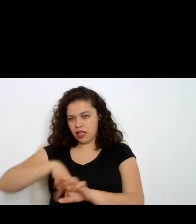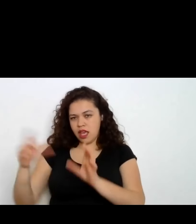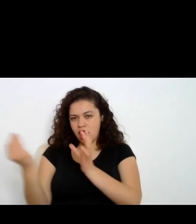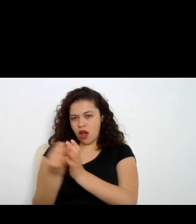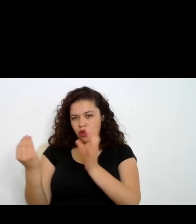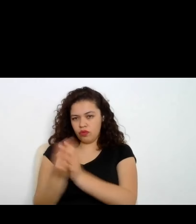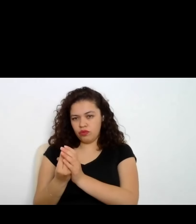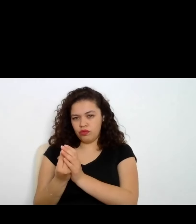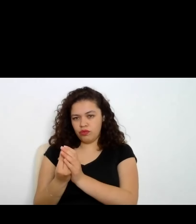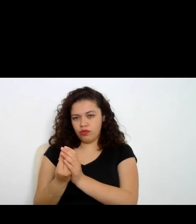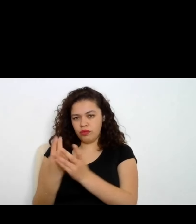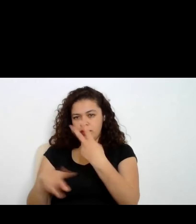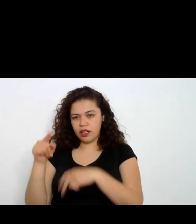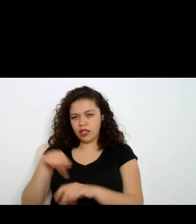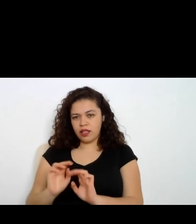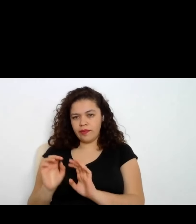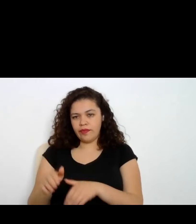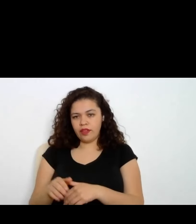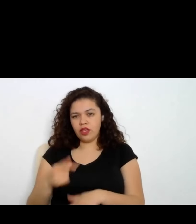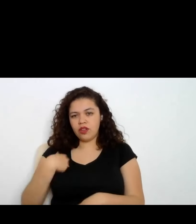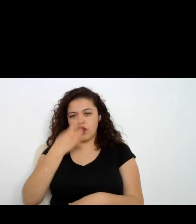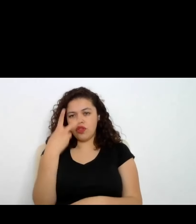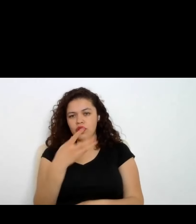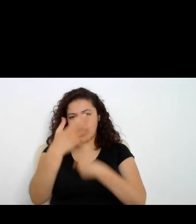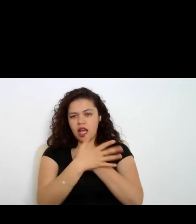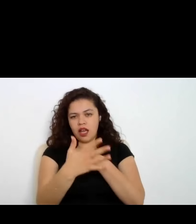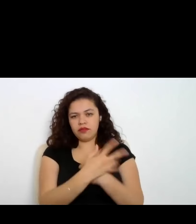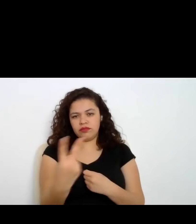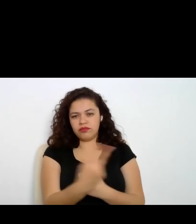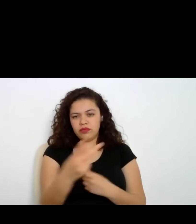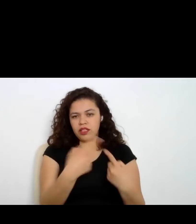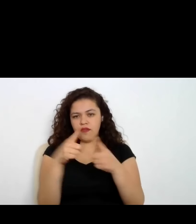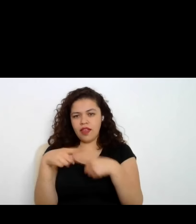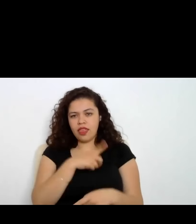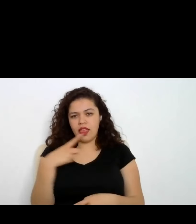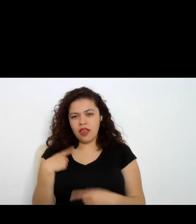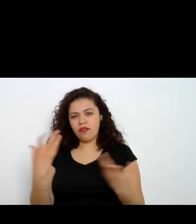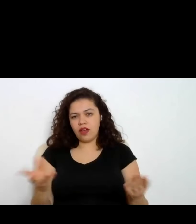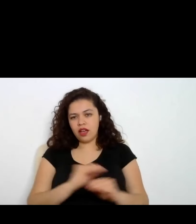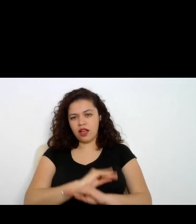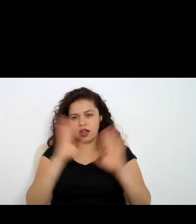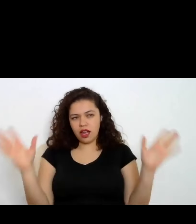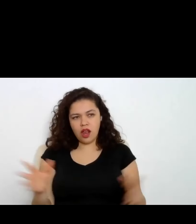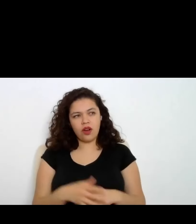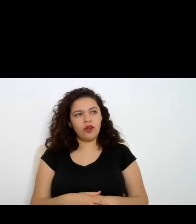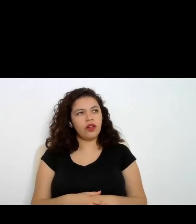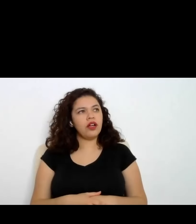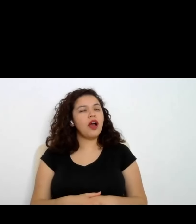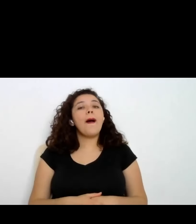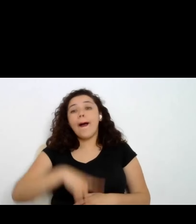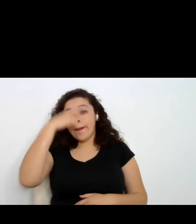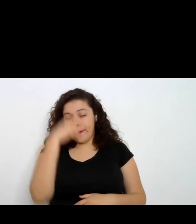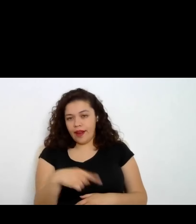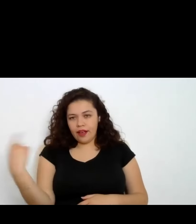sean personas físicas. ¿Pero por qué tengo que hacer 2 avisos de privacidad distintos? Pues precisamente porque las